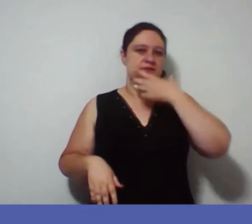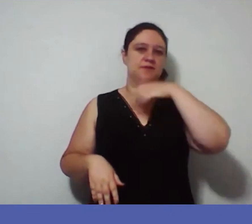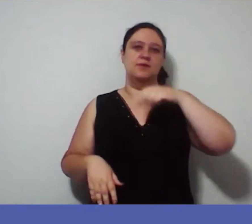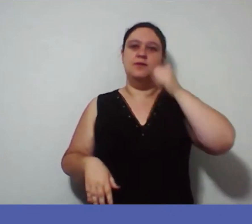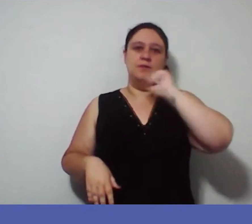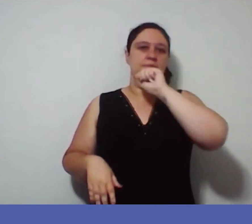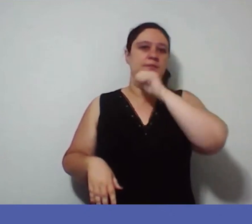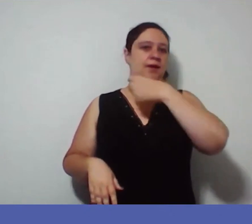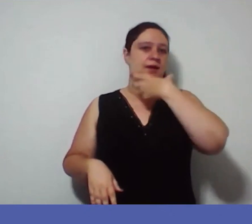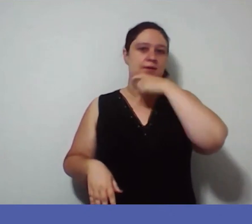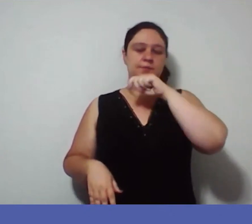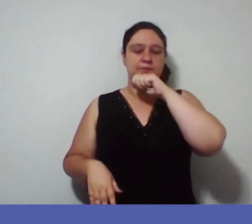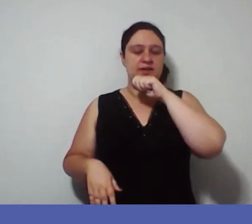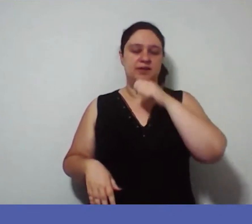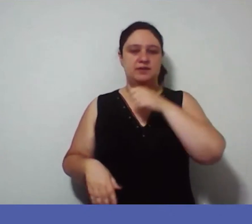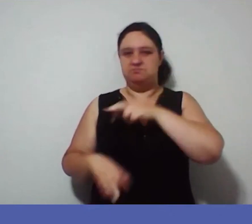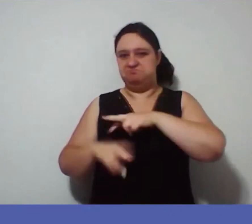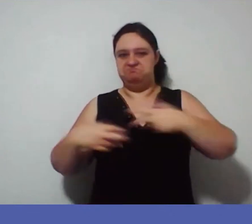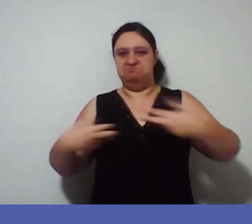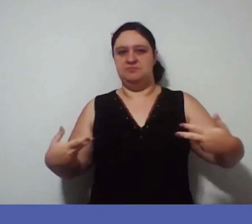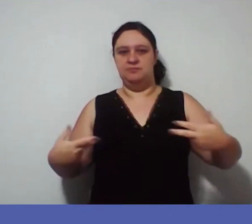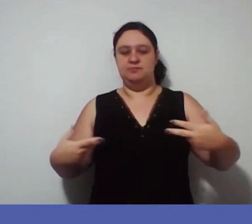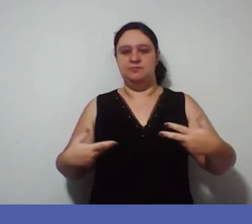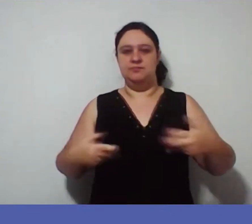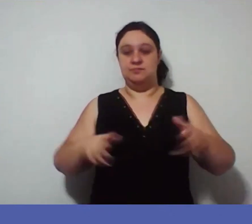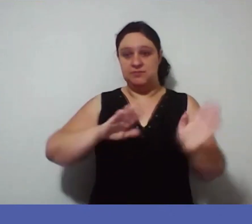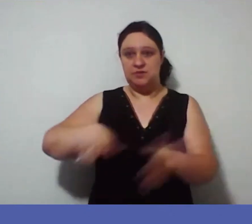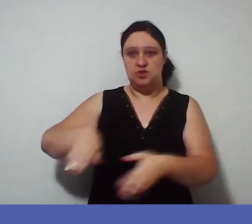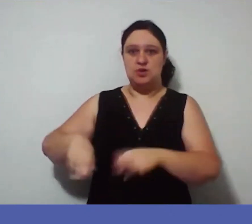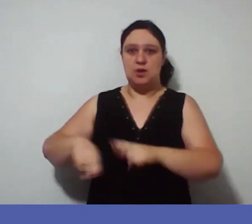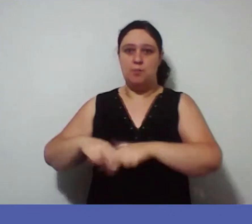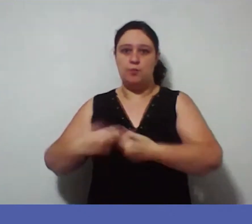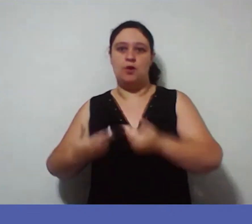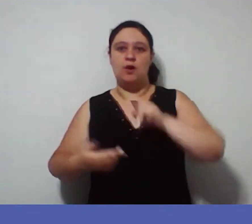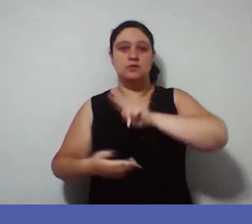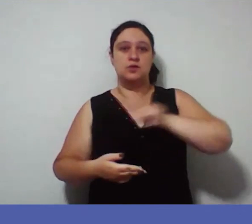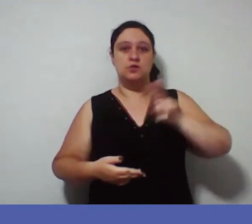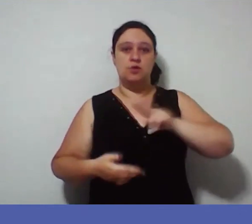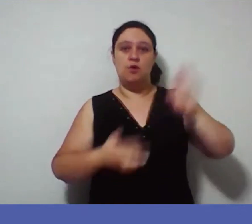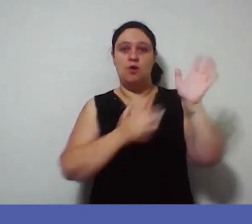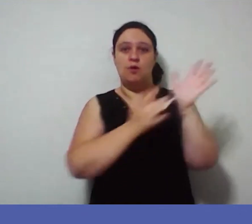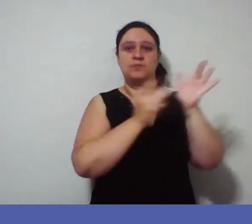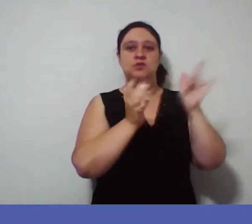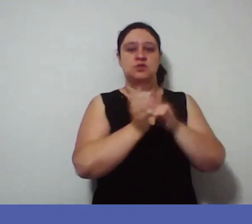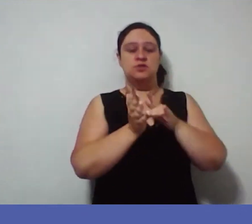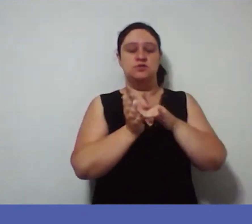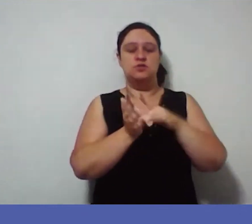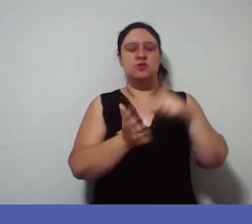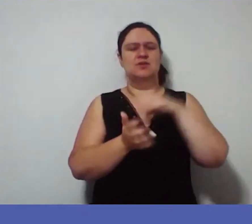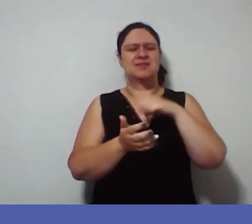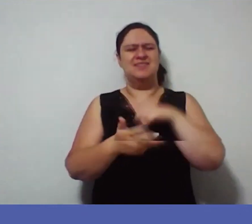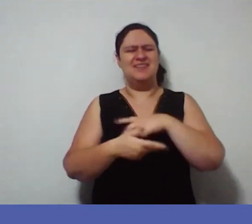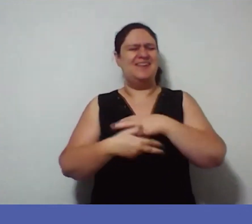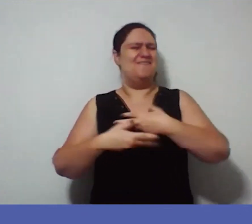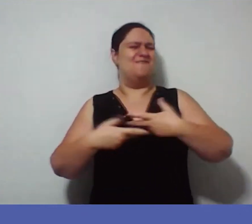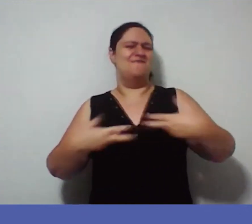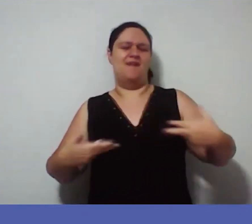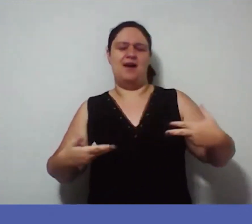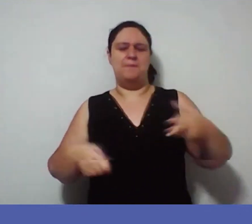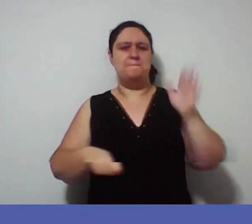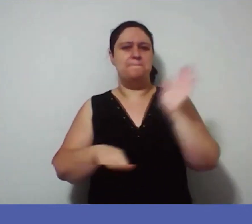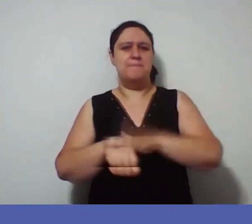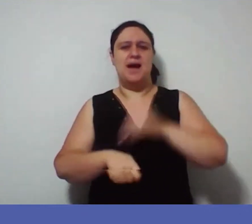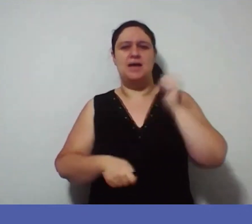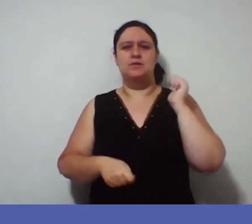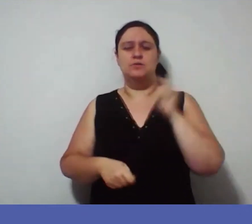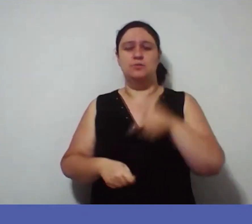do Senhor, receberá muitas vezes mais e herdará a vida